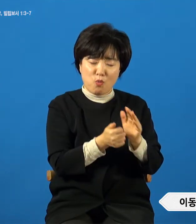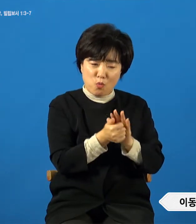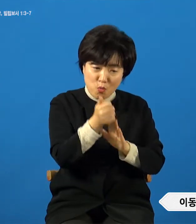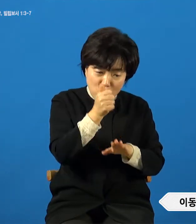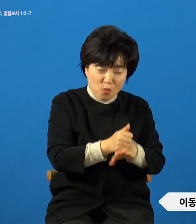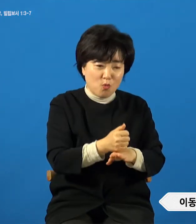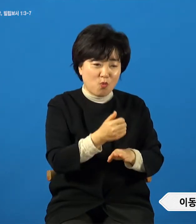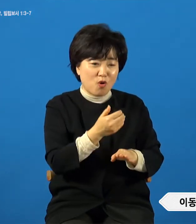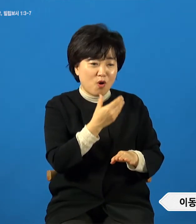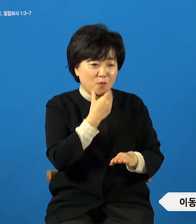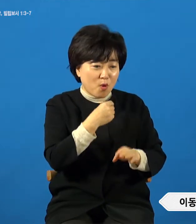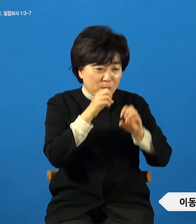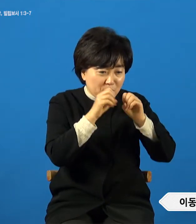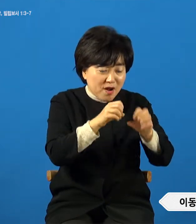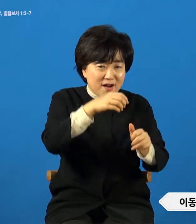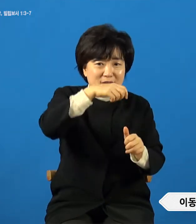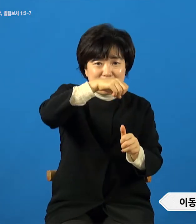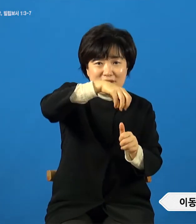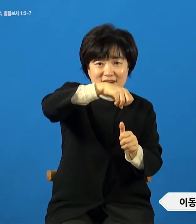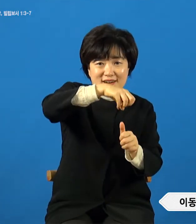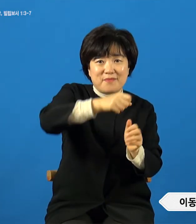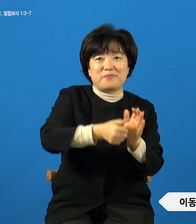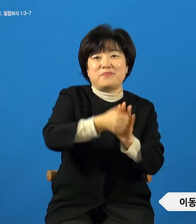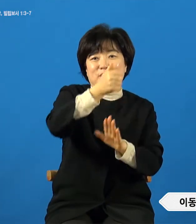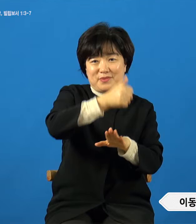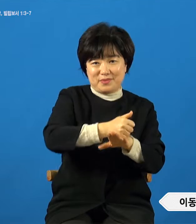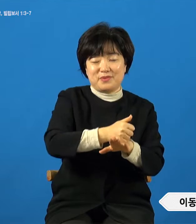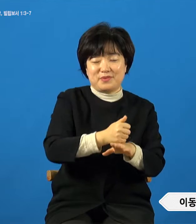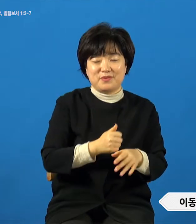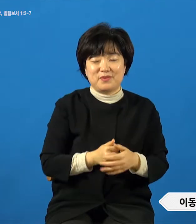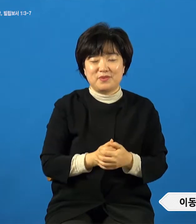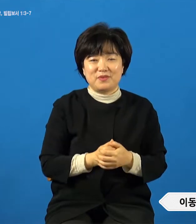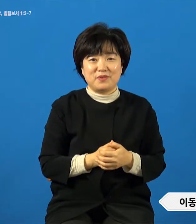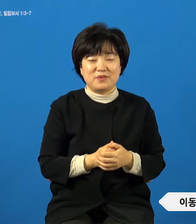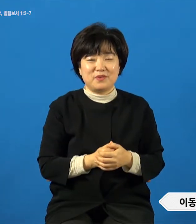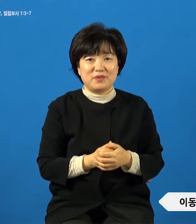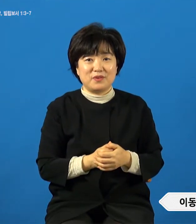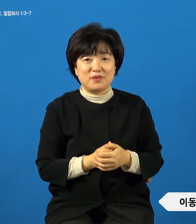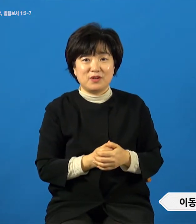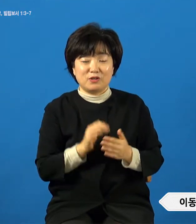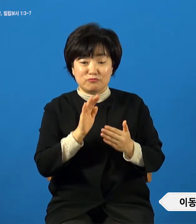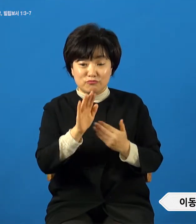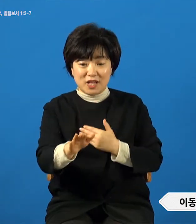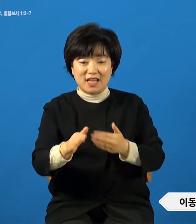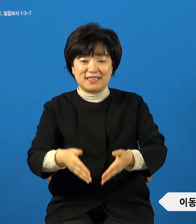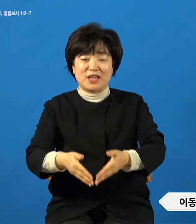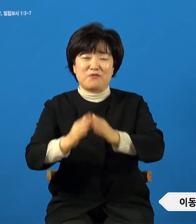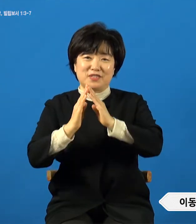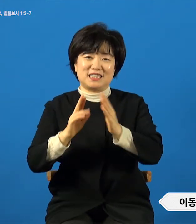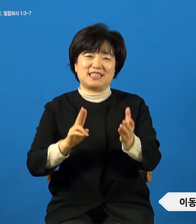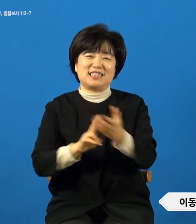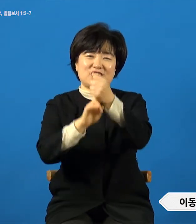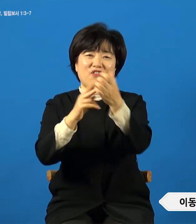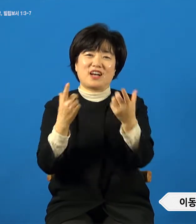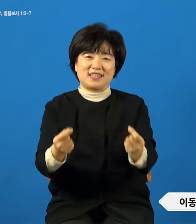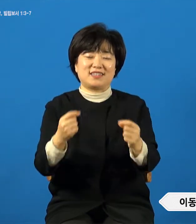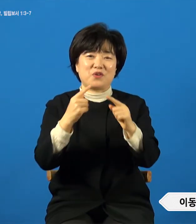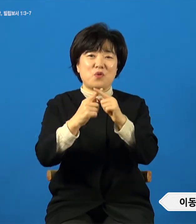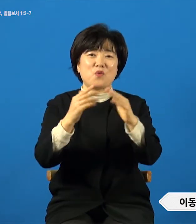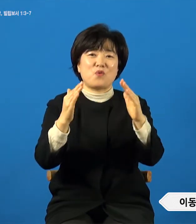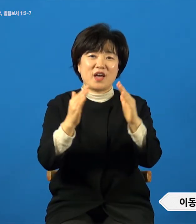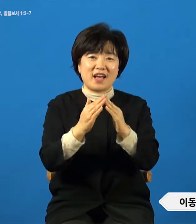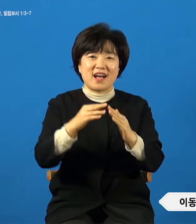그런 초기의 선교 역사라고 할 수가 있습니다. 그리고 세워진 기적 같은 교회, 그 교회가